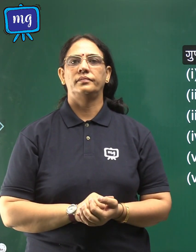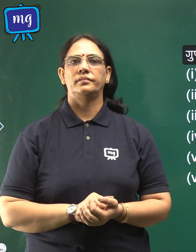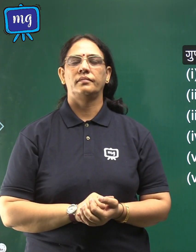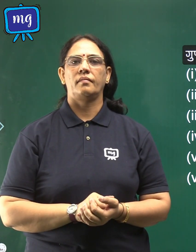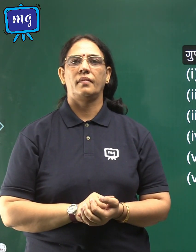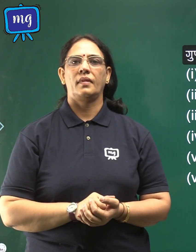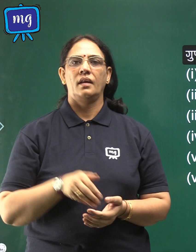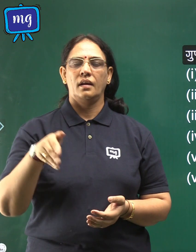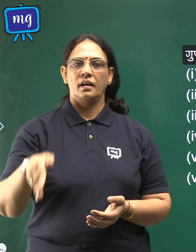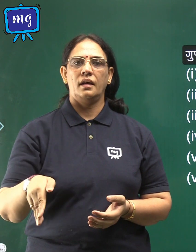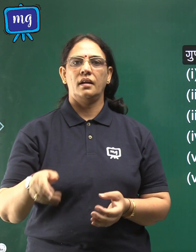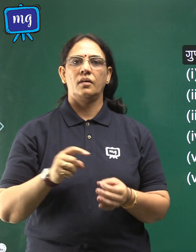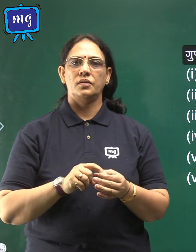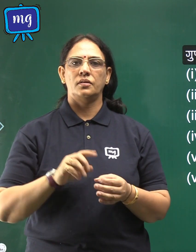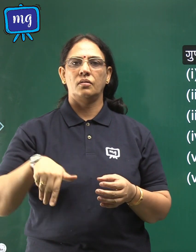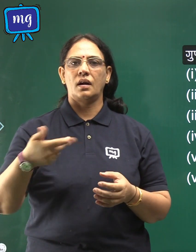इन प्रश्नों का